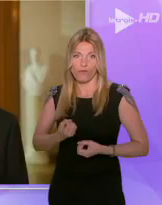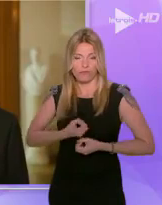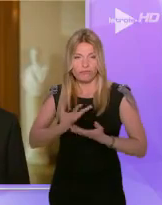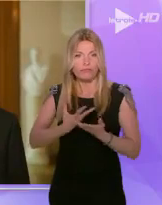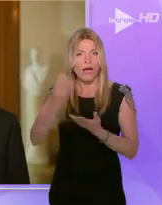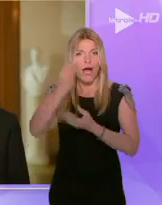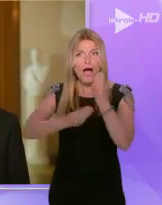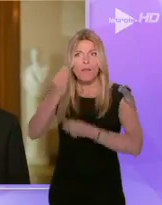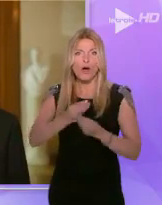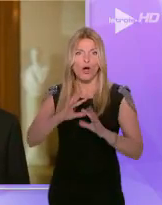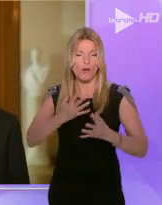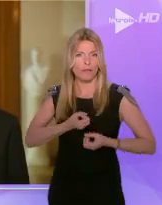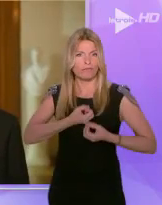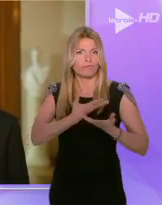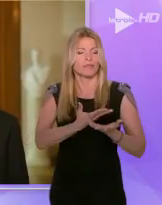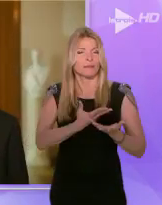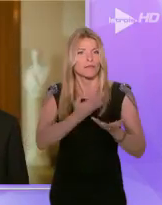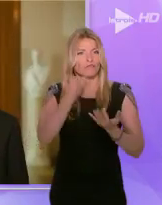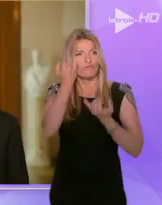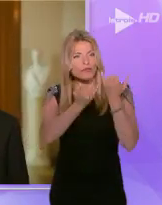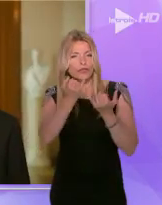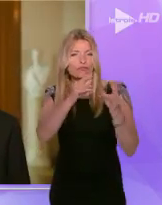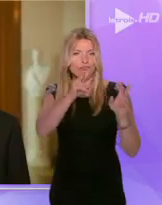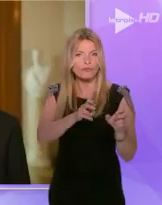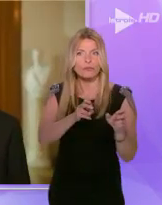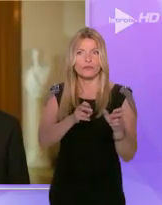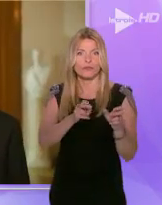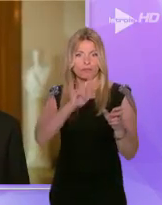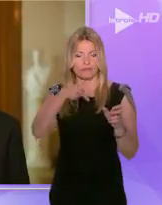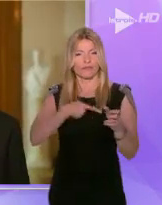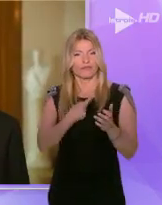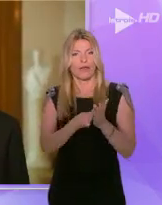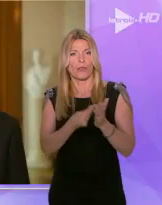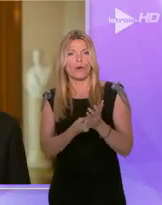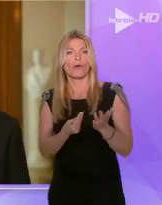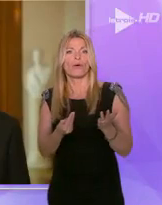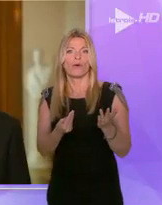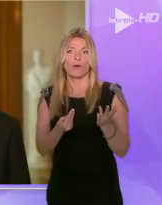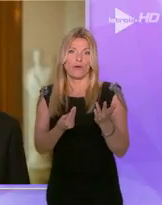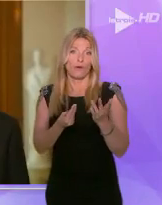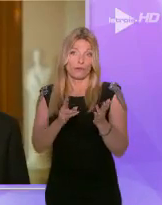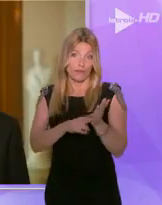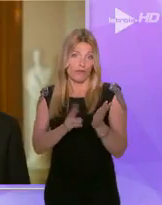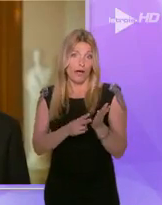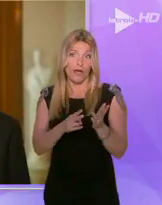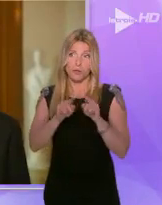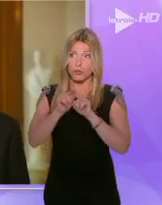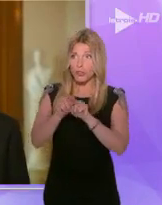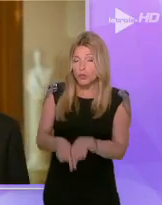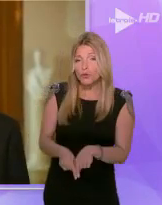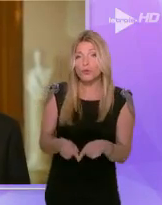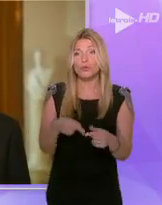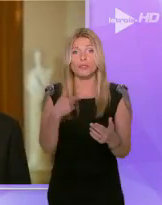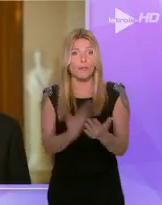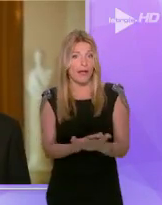de valeur permet de prendre ses responsabilités en connaissance de cause. C'est vrai, c'est juste, c'est